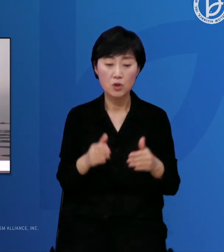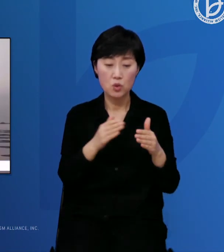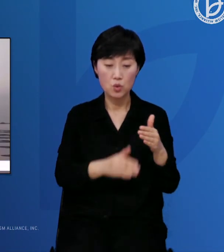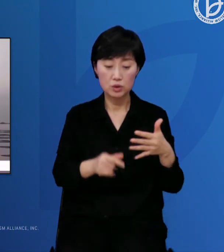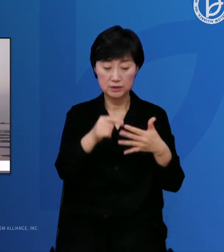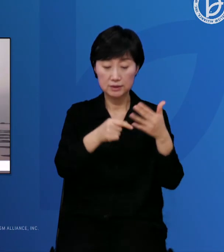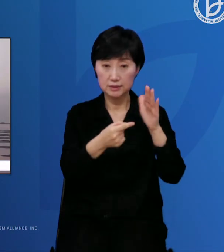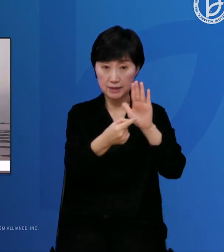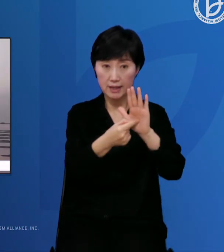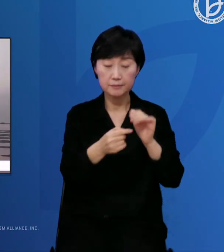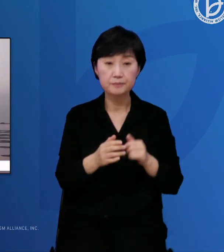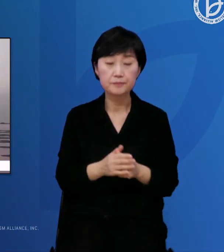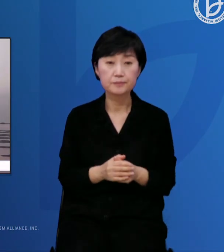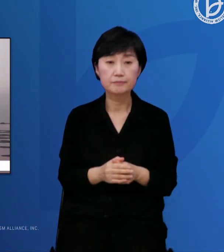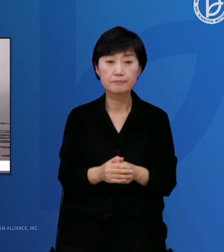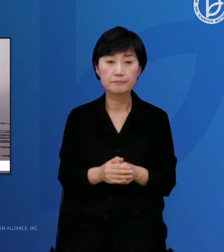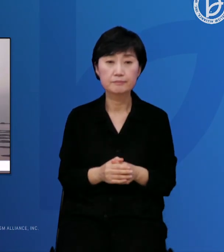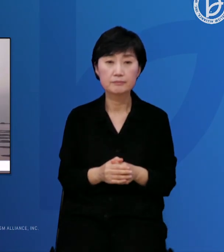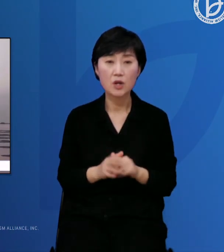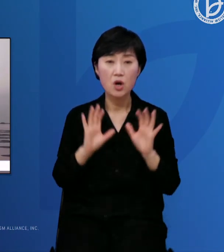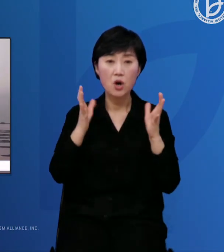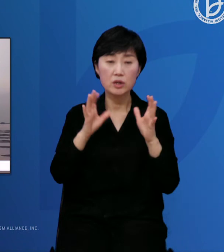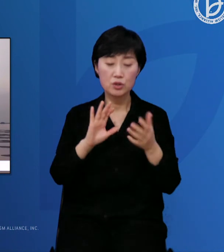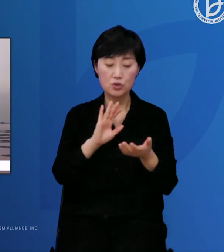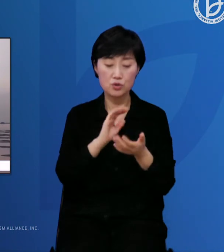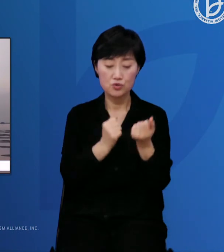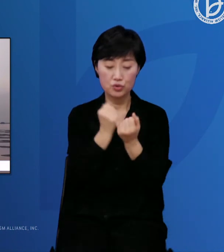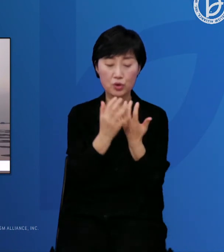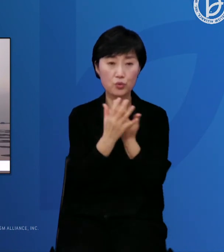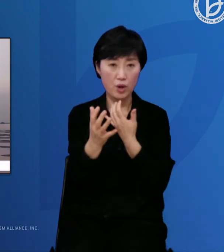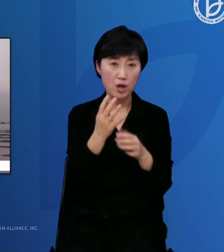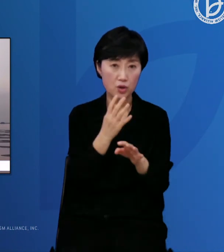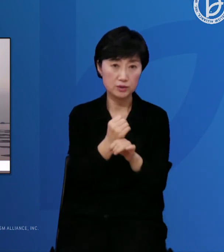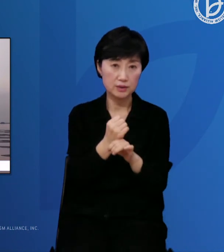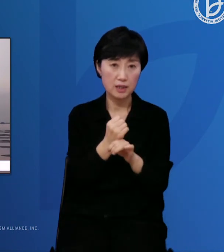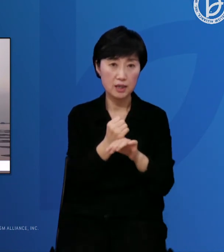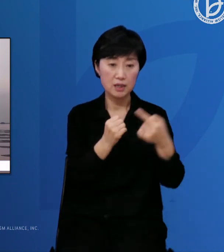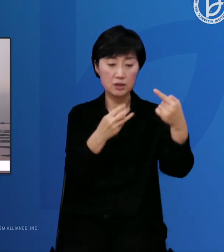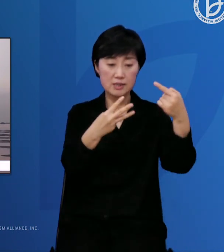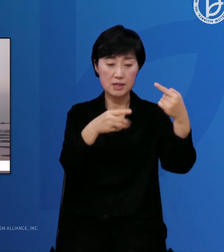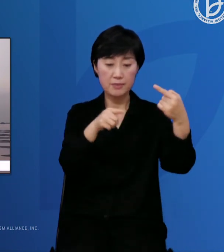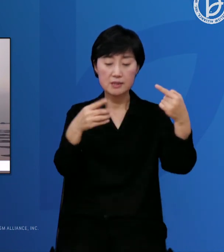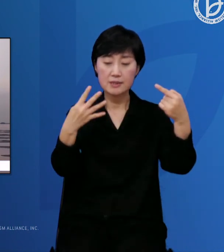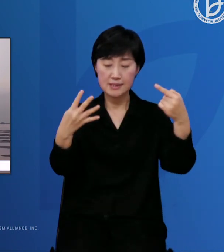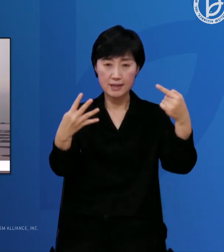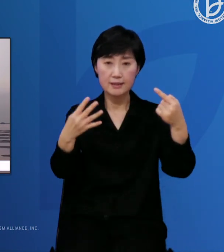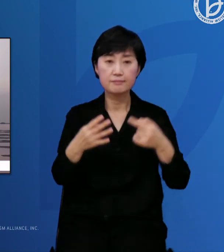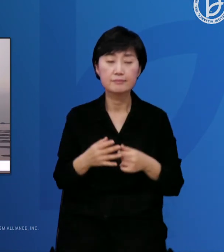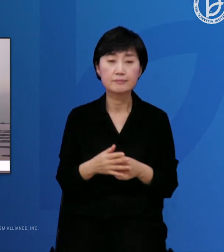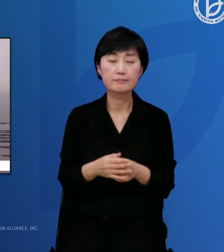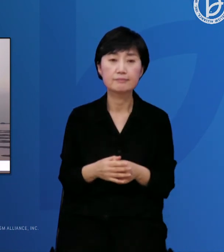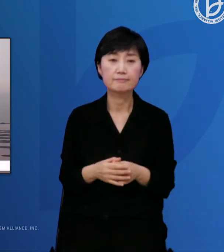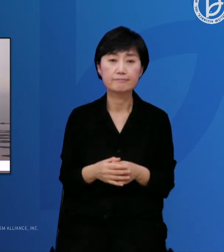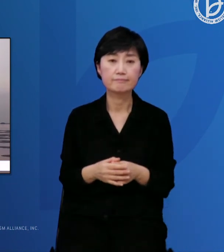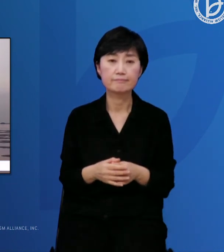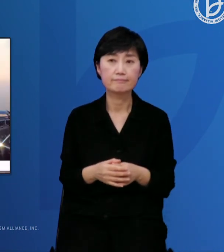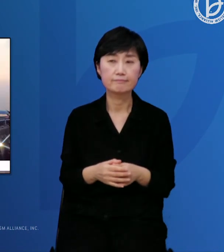공지사항입니다. 세계 어린이 수련회가 오는 3일부터 이틀간 온라인으로 열립니다.